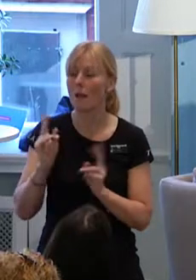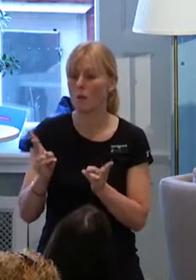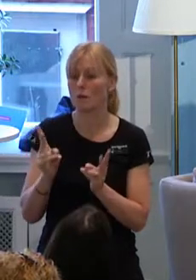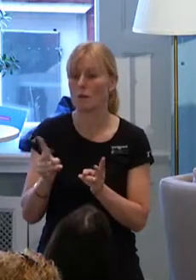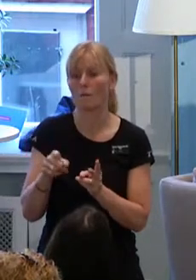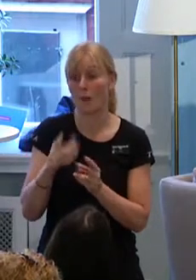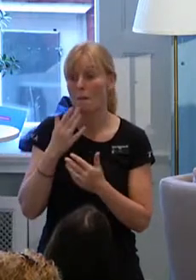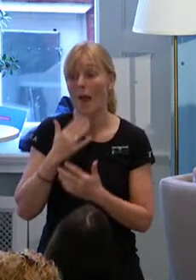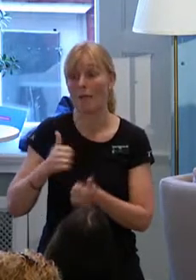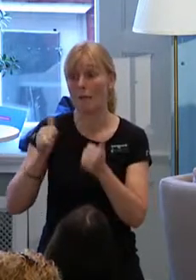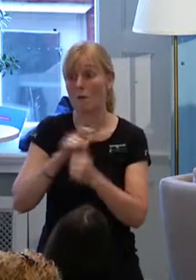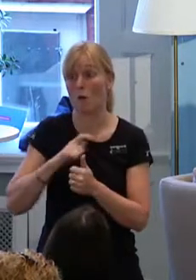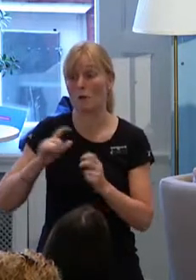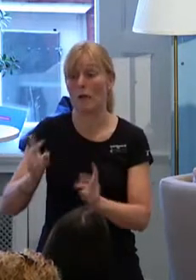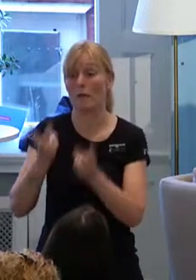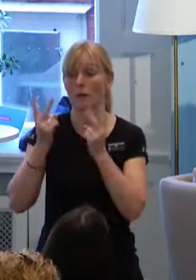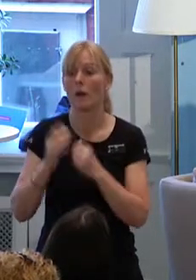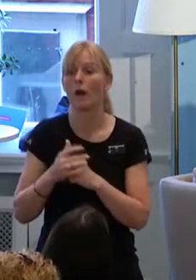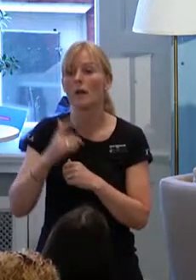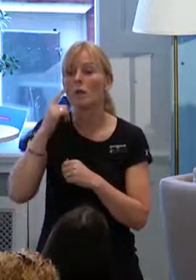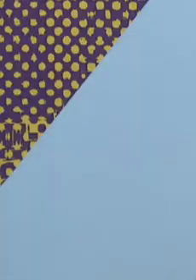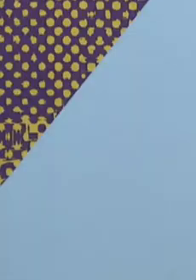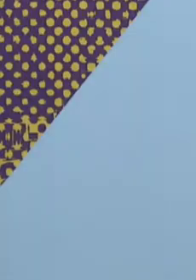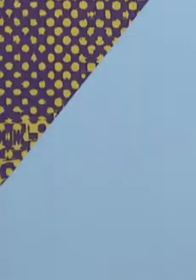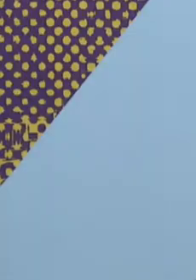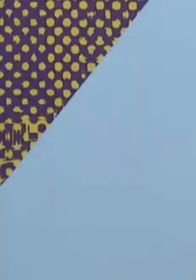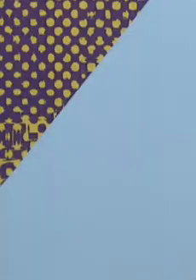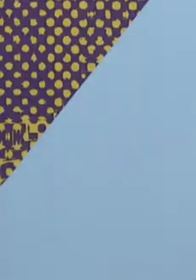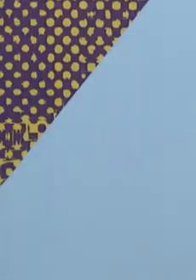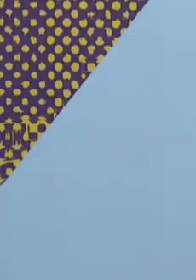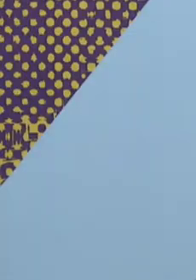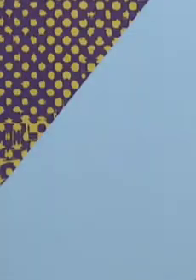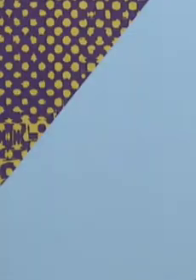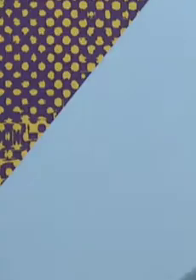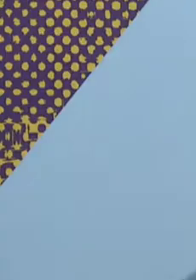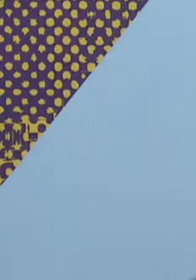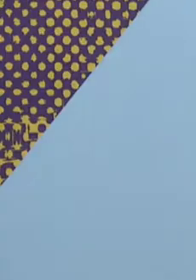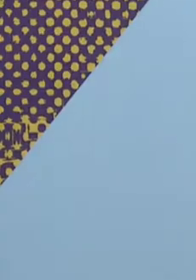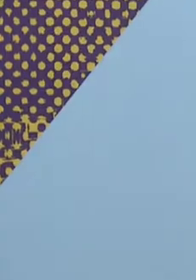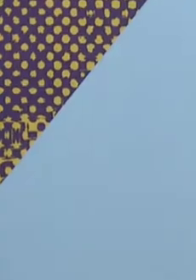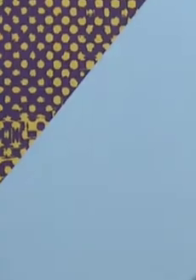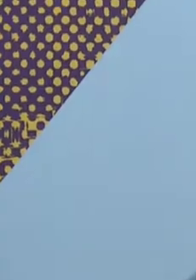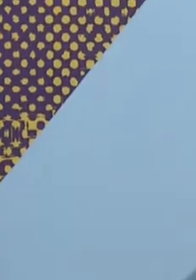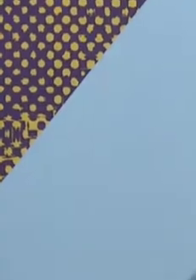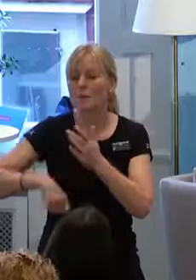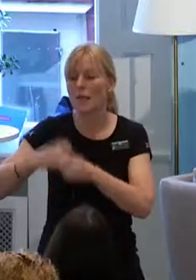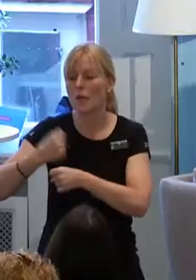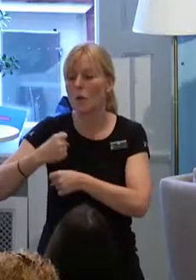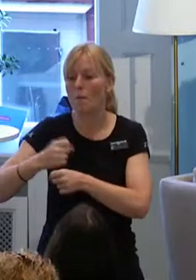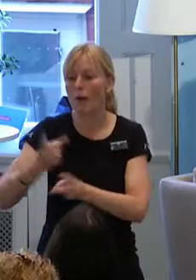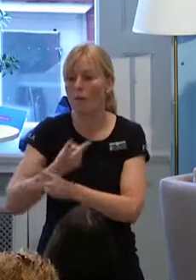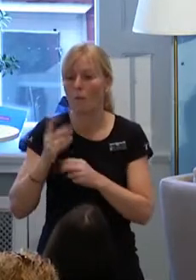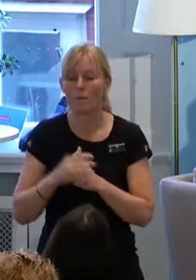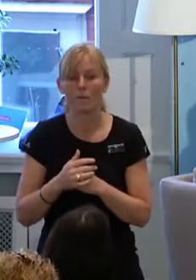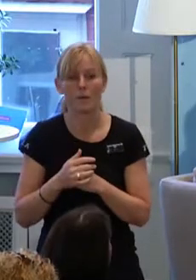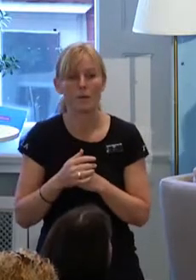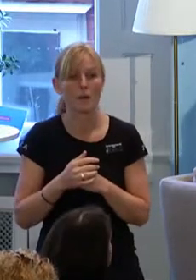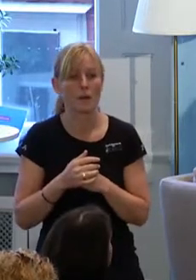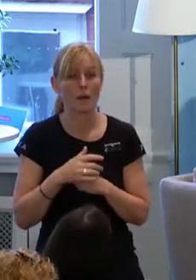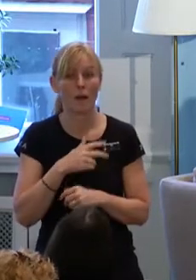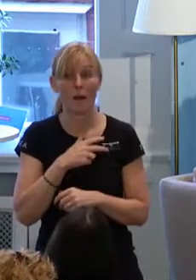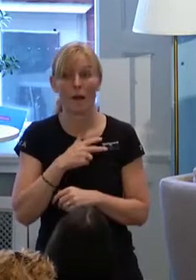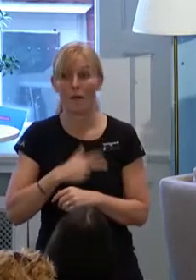faktiskt lite bättre. Ja. Och förmodligen beror det på att folk snappar upp otroligt mycket kompetens när de väl bara jobba. Ja. Jag tror också,